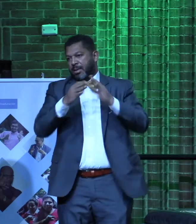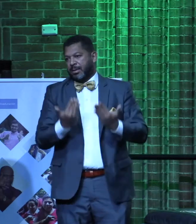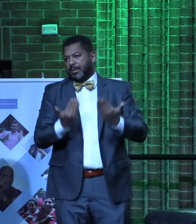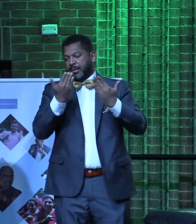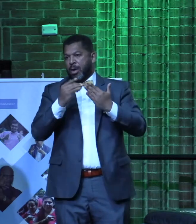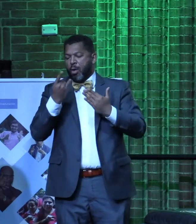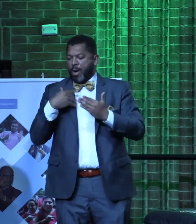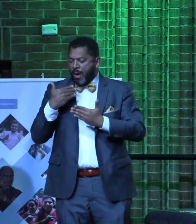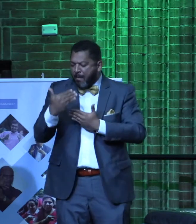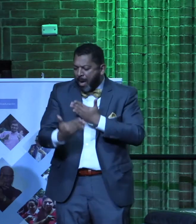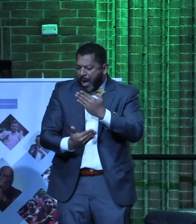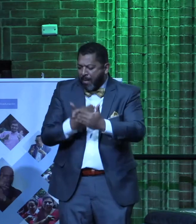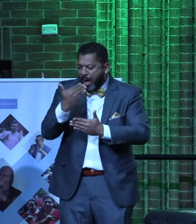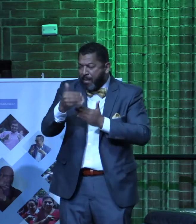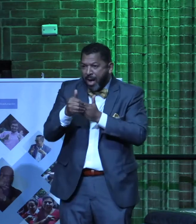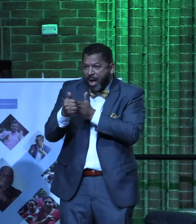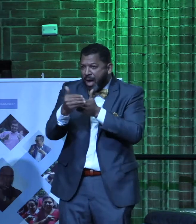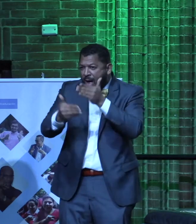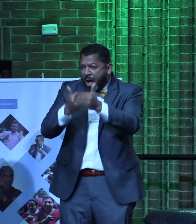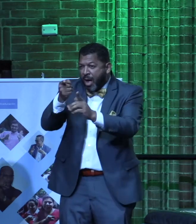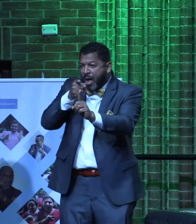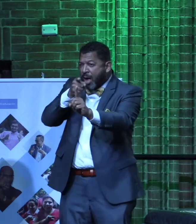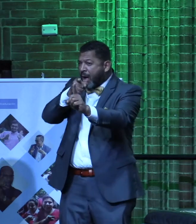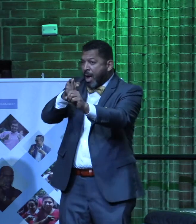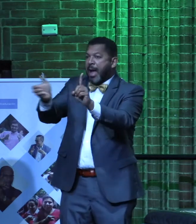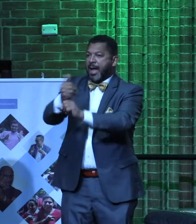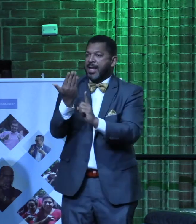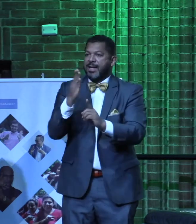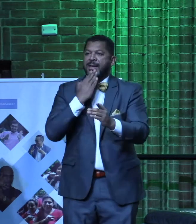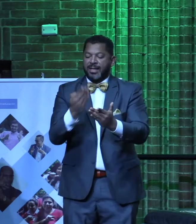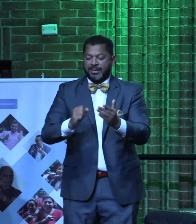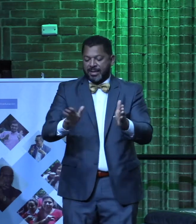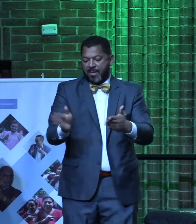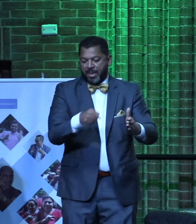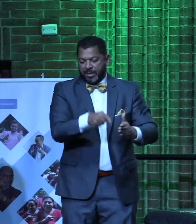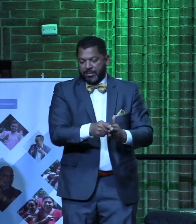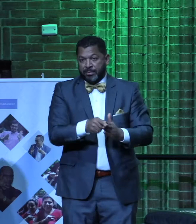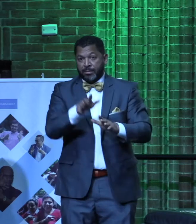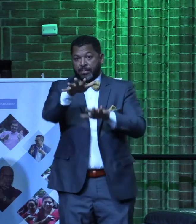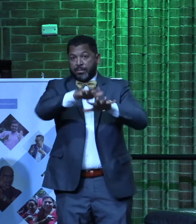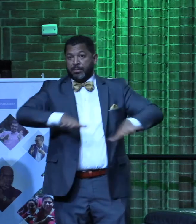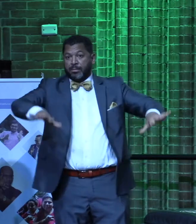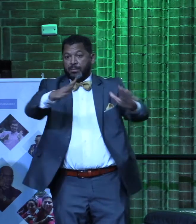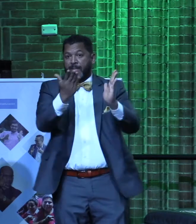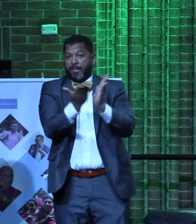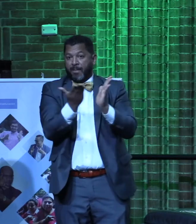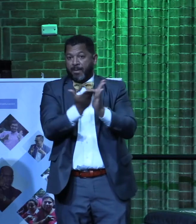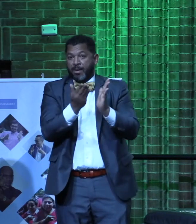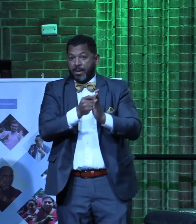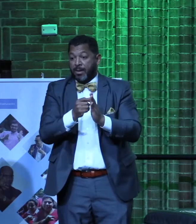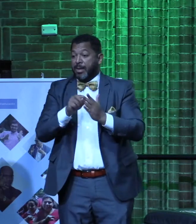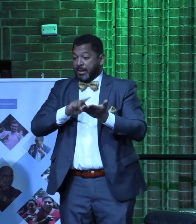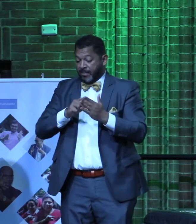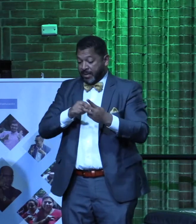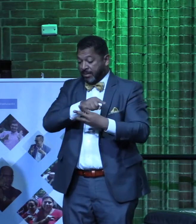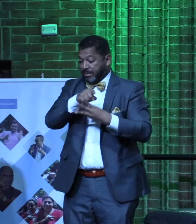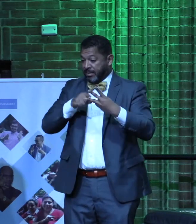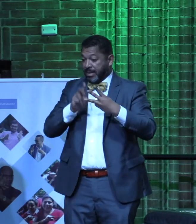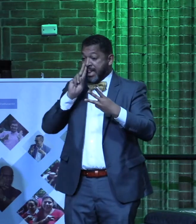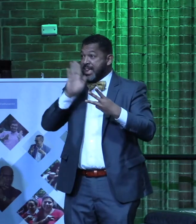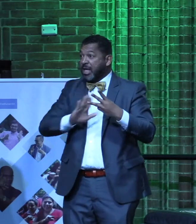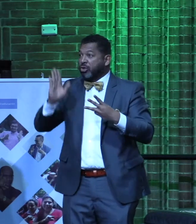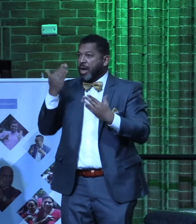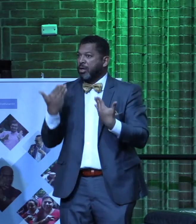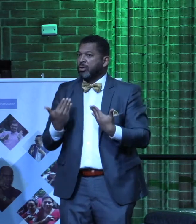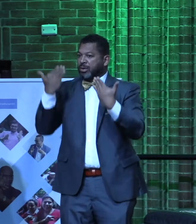saber cuál es la ruta de acción que vamos a trazarnos durante este año. Tenemos que saber que en el sector educativo es el tercero en el ranking